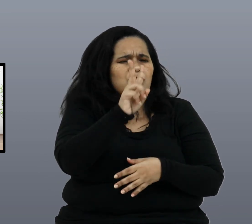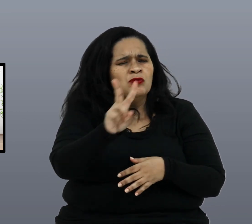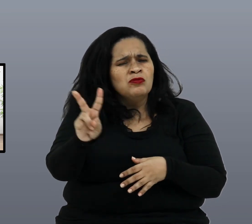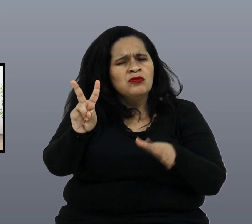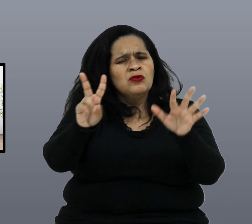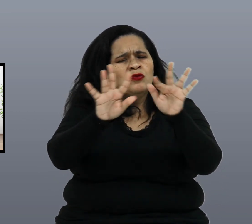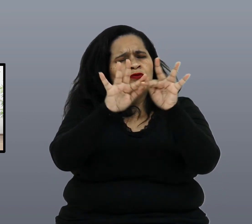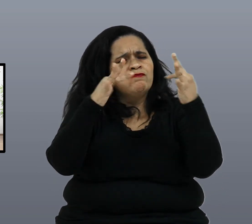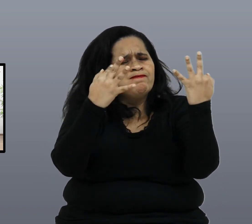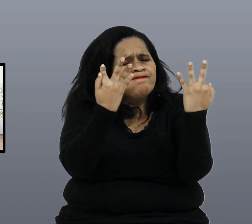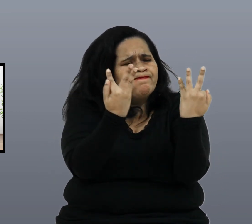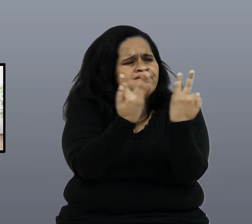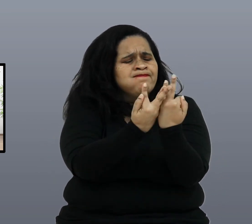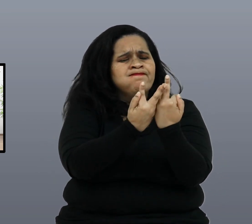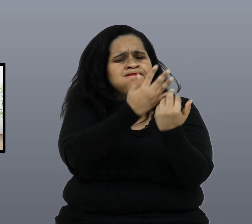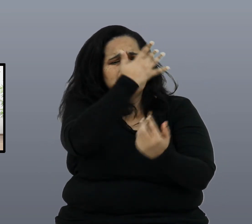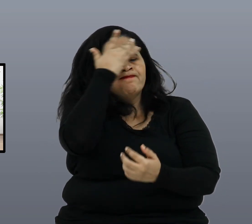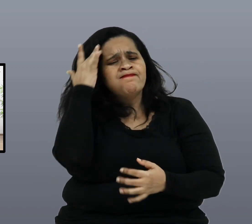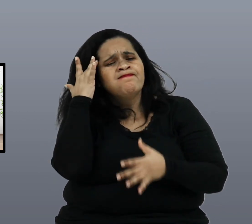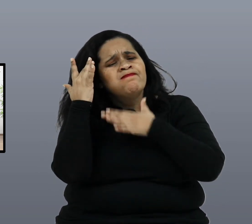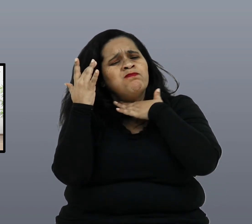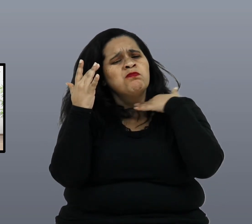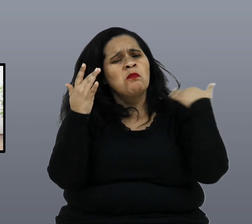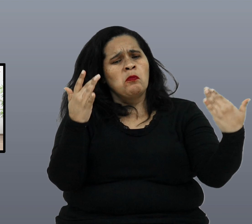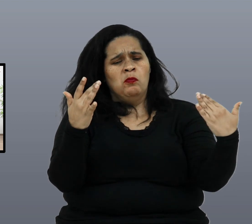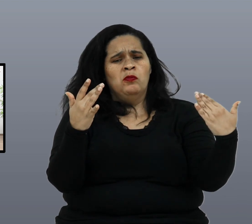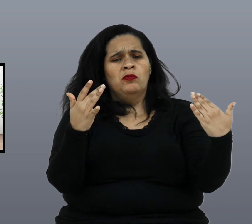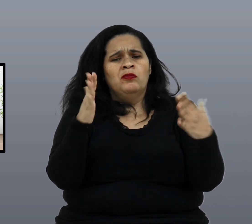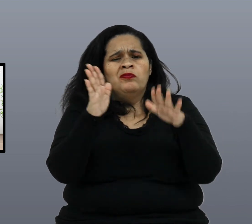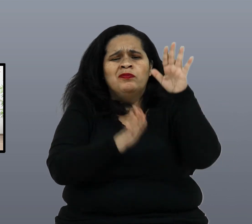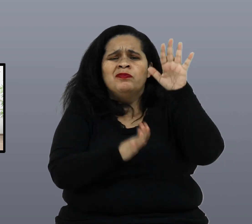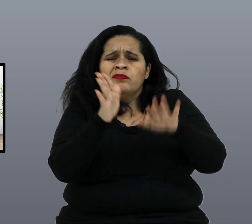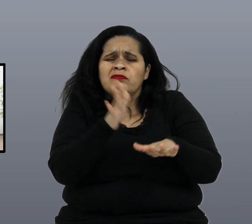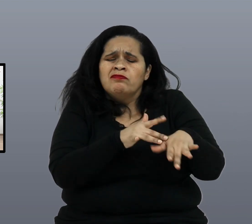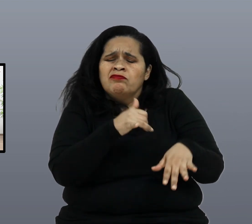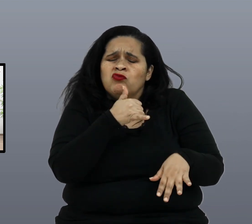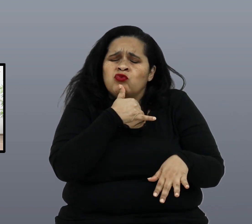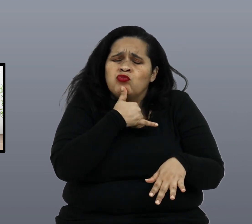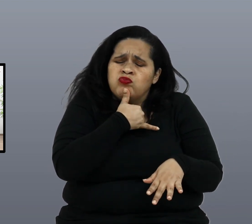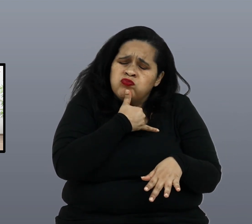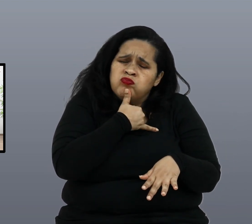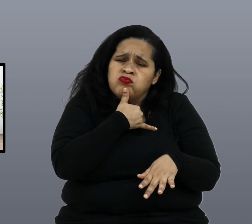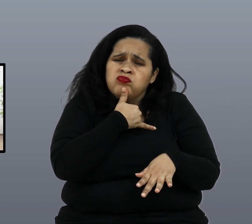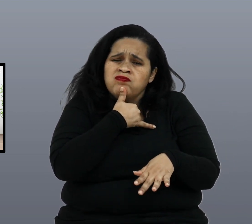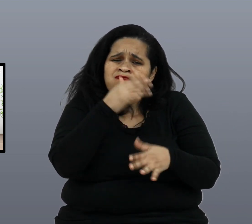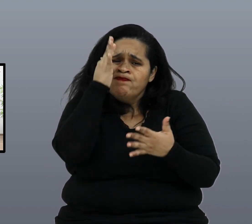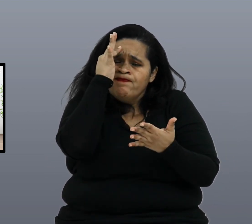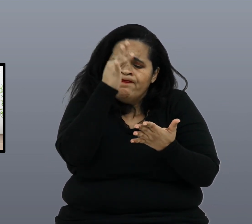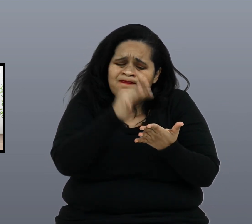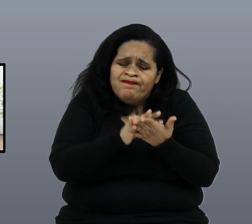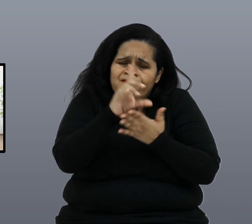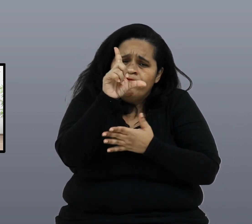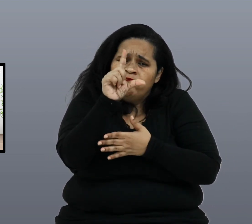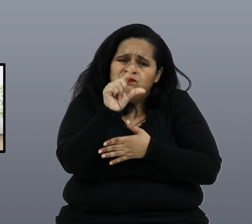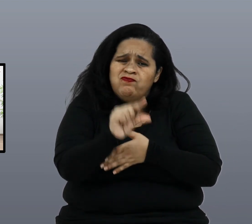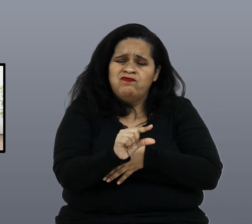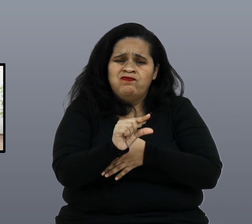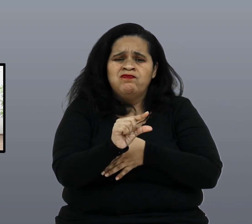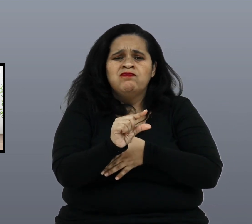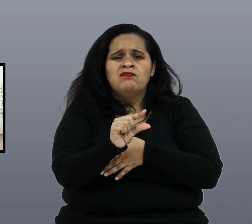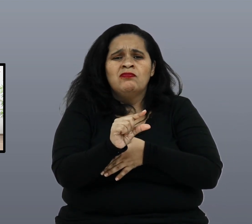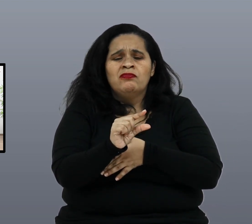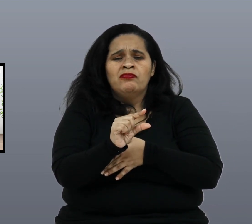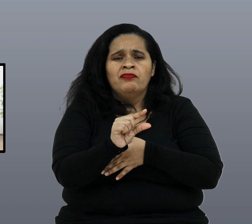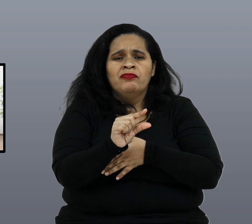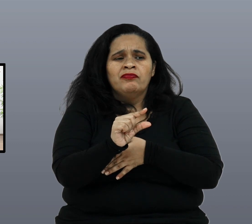famílias enlutadas, pessoas desesperadas, tenho visto pessoas perdendo a fé. No pastoreio, a gente